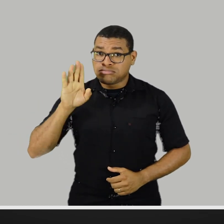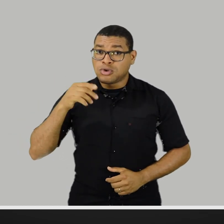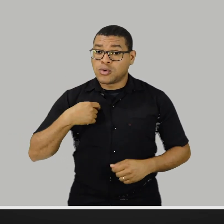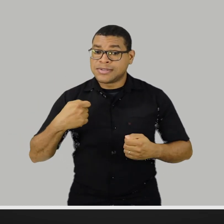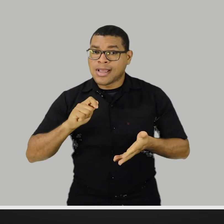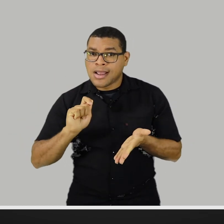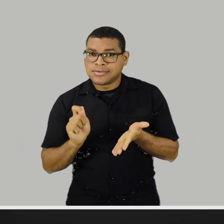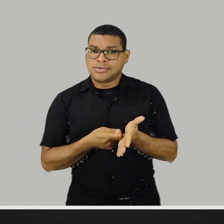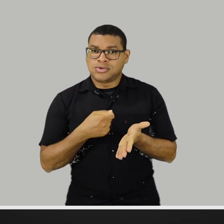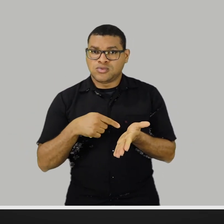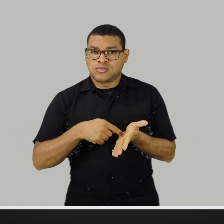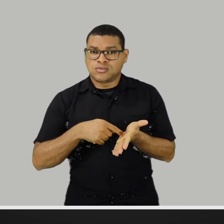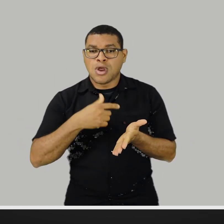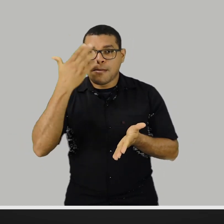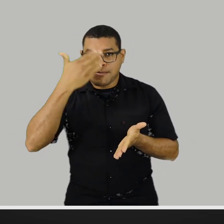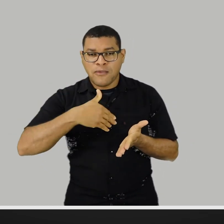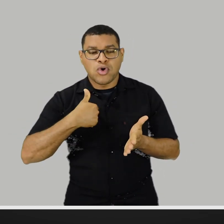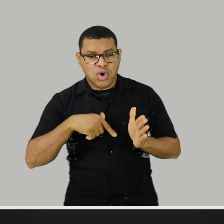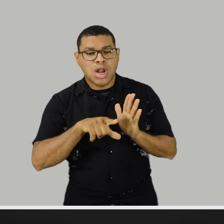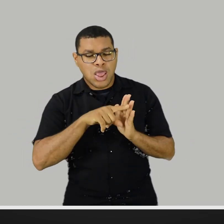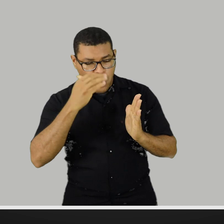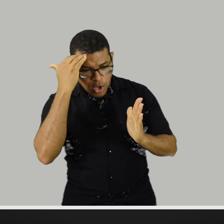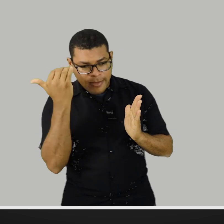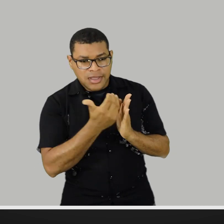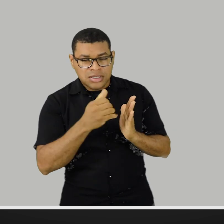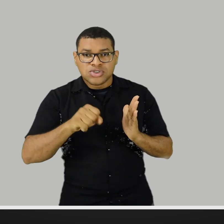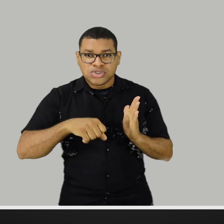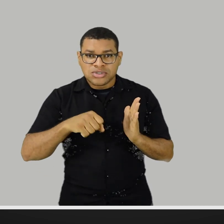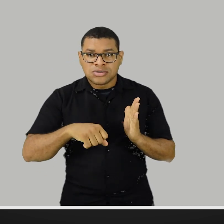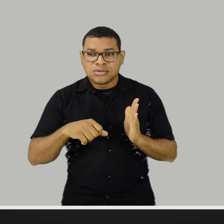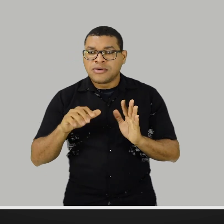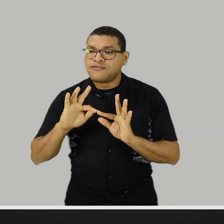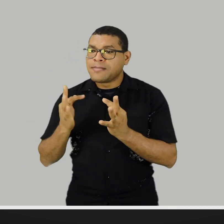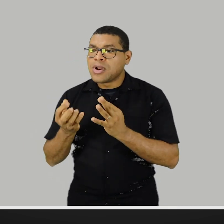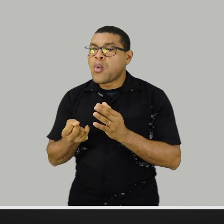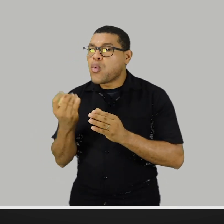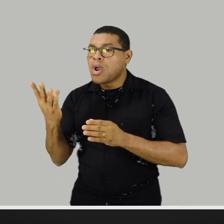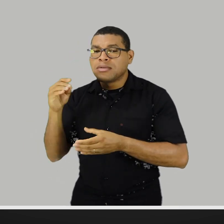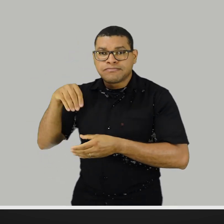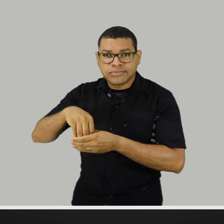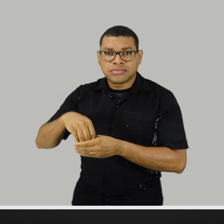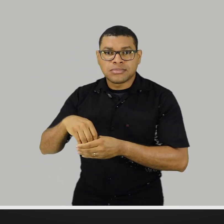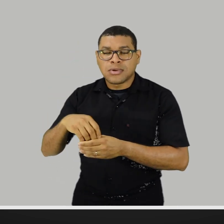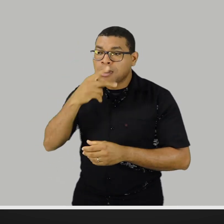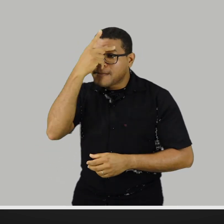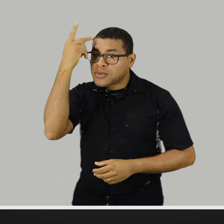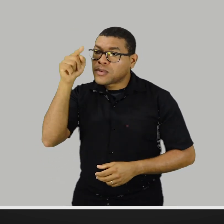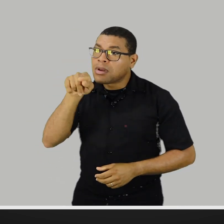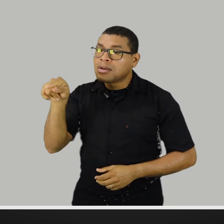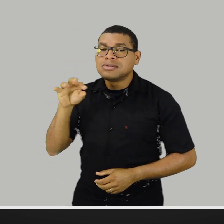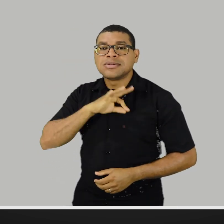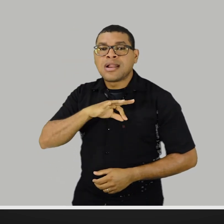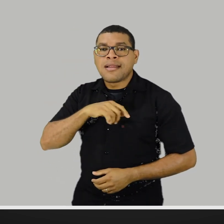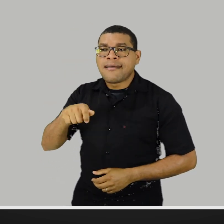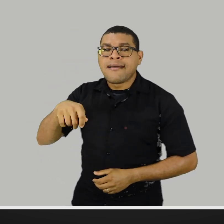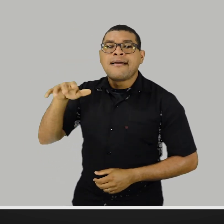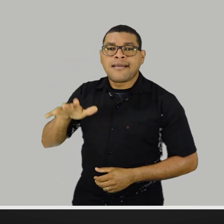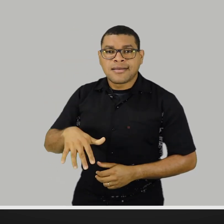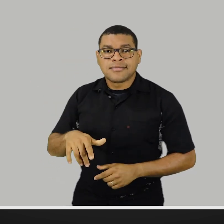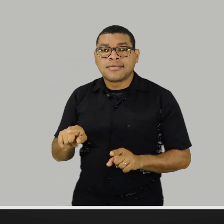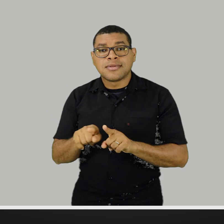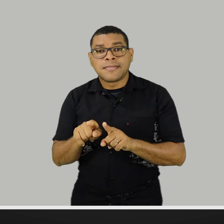as penas da lei quantas pessoas compõem a sua família as que recebem renda e os respectivos valores recebidos